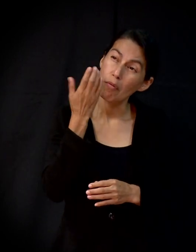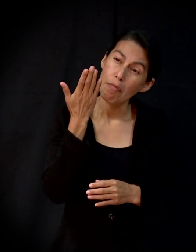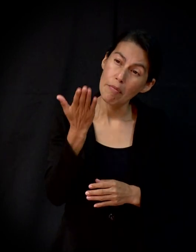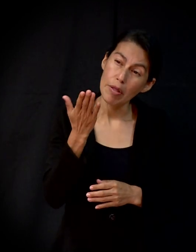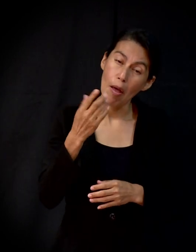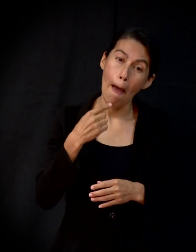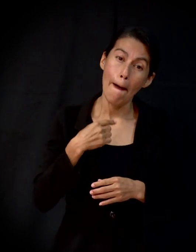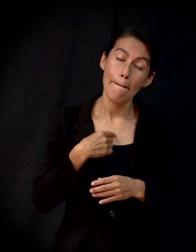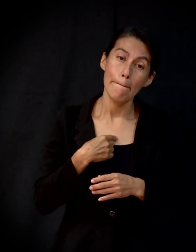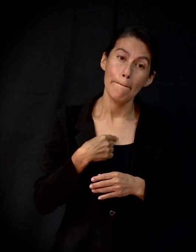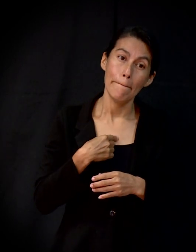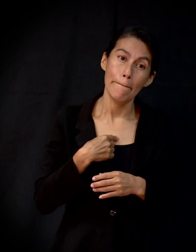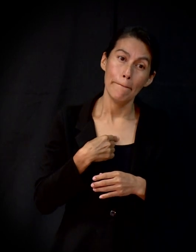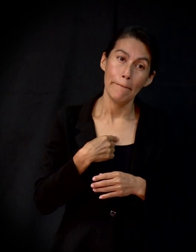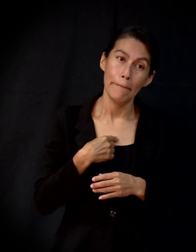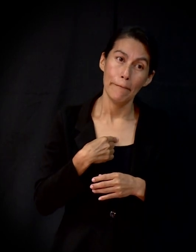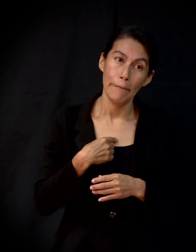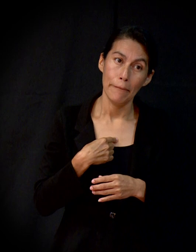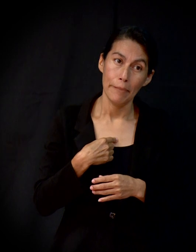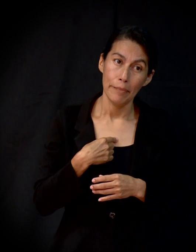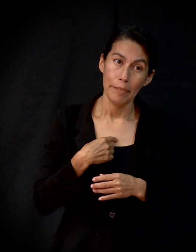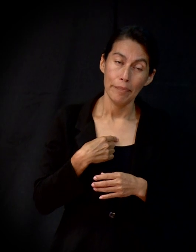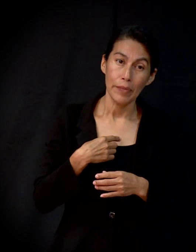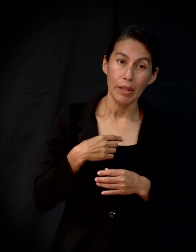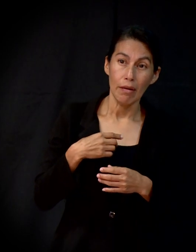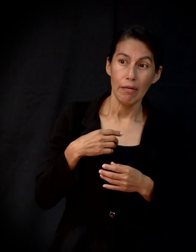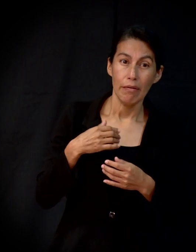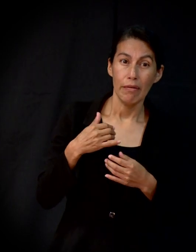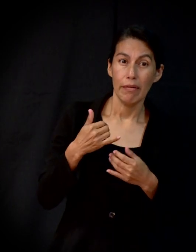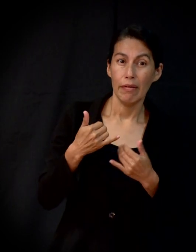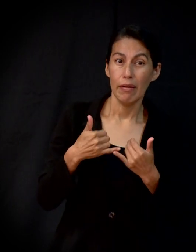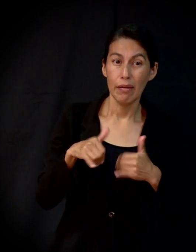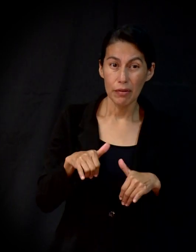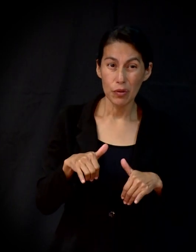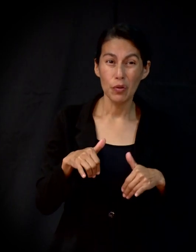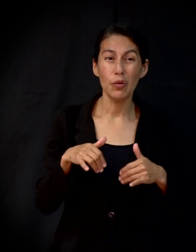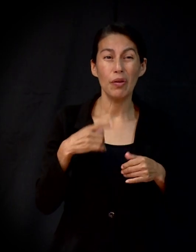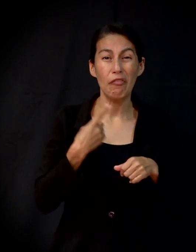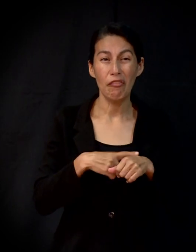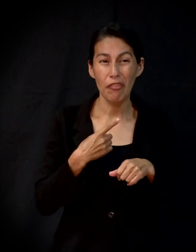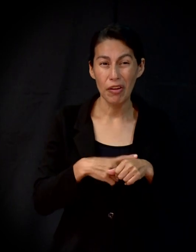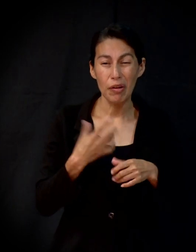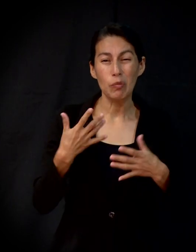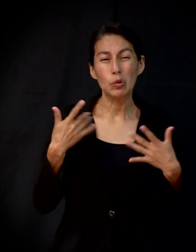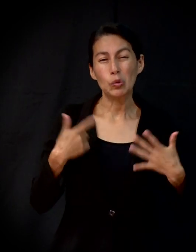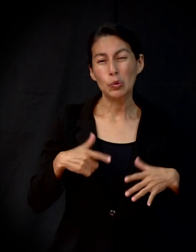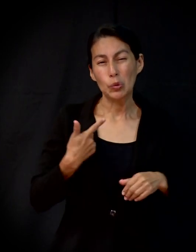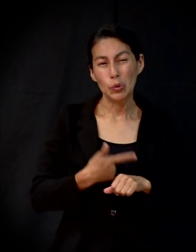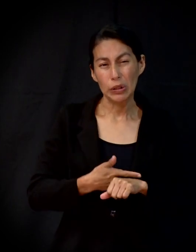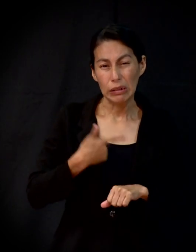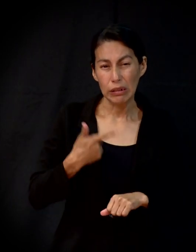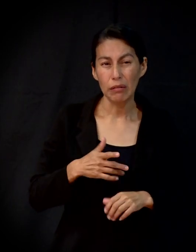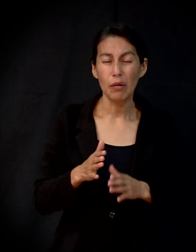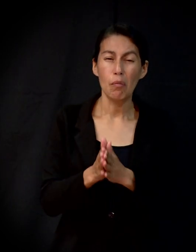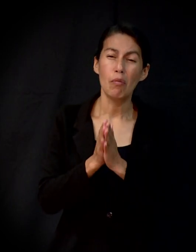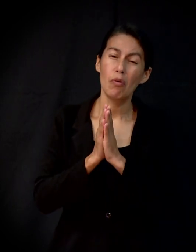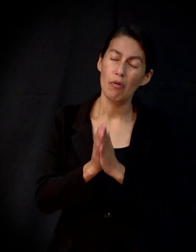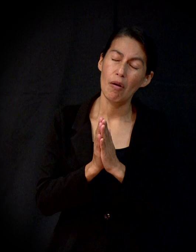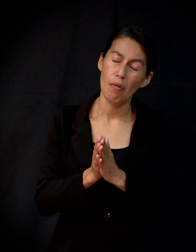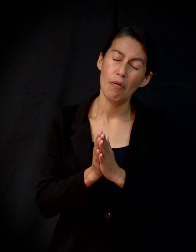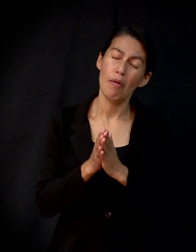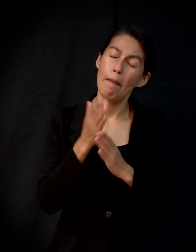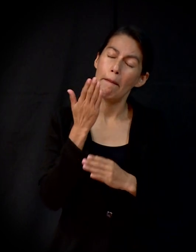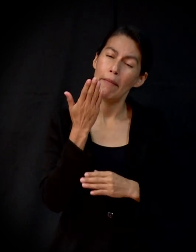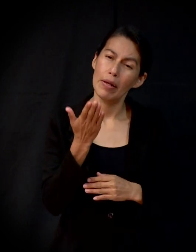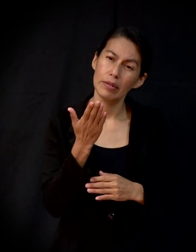ustedes ven, queridos, hay muchos agradecimientos y también peticiones. Felipe Sánchez, fueron por mi